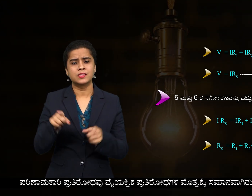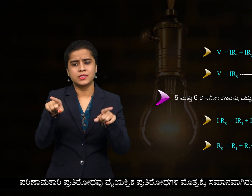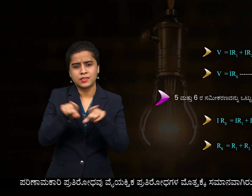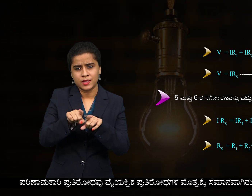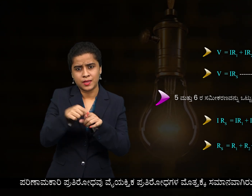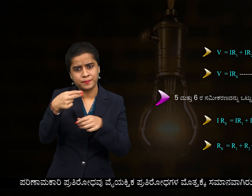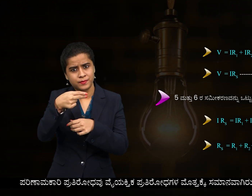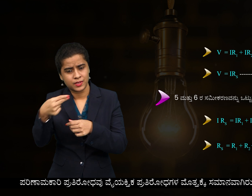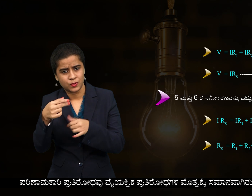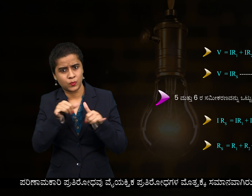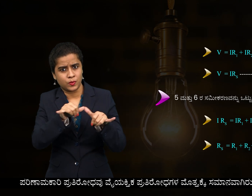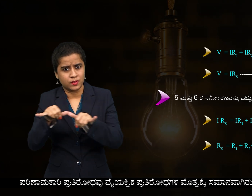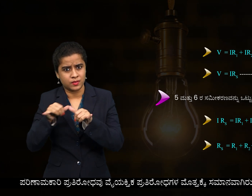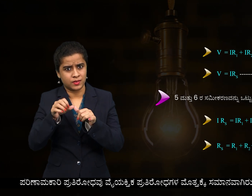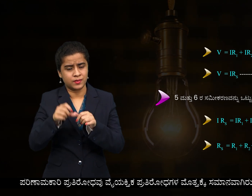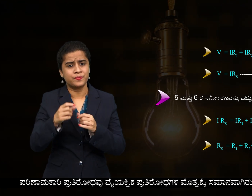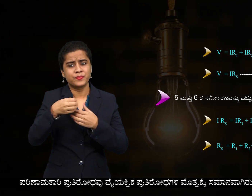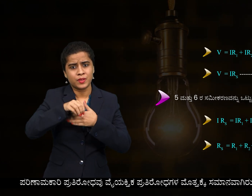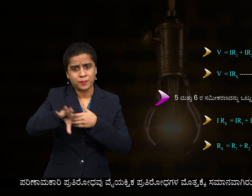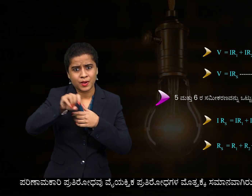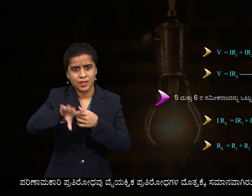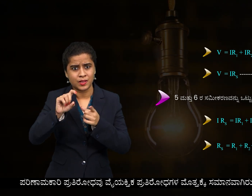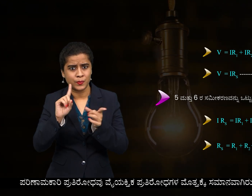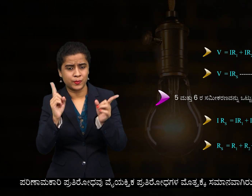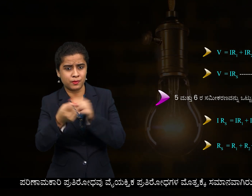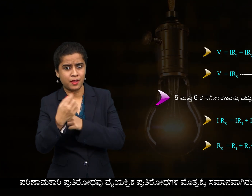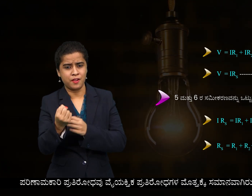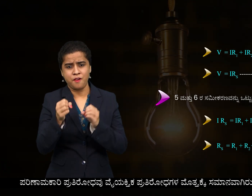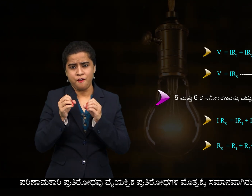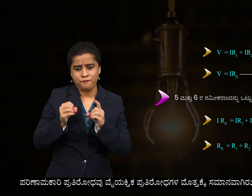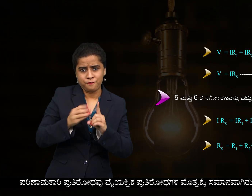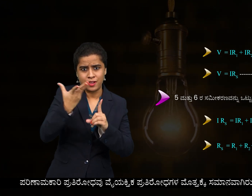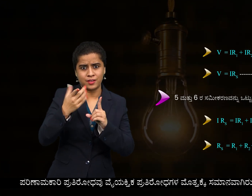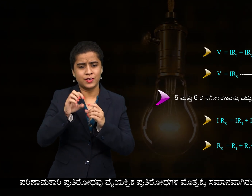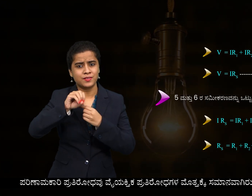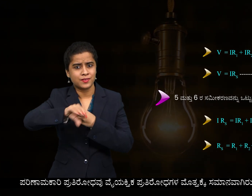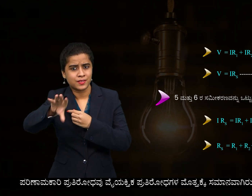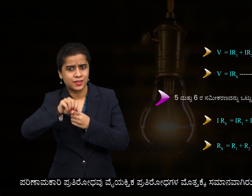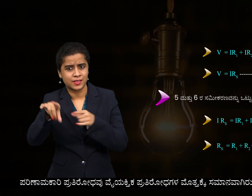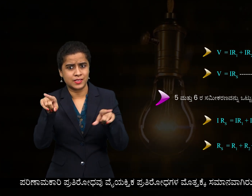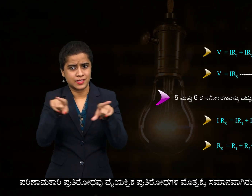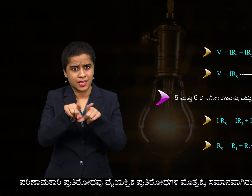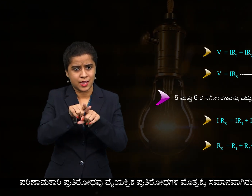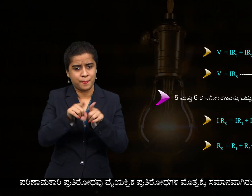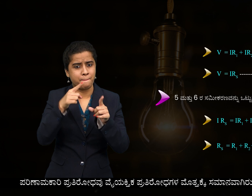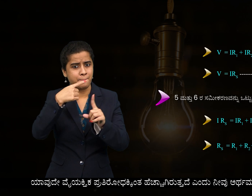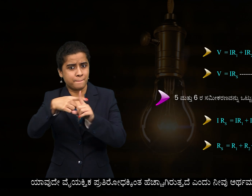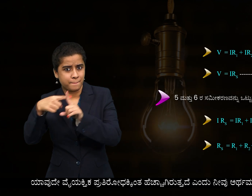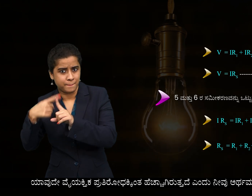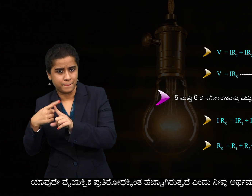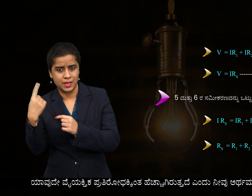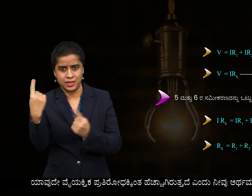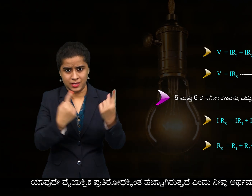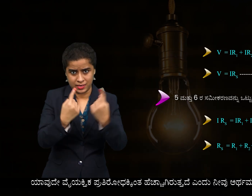ಪರಿಣಾಮಕಾರಿ ಪ್ರತಿರೋಧವು ವೈಯಕ್ತಿಕ ಪ್ರತಿರೋಧಗಳ ಮೊತ್ತಕ್ಕೆ ಸಮಾನವಾಗಿರುತ್ತದೆ ಮತ್ತು ಆದ್ದರಿಂದ